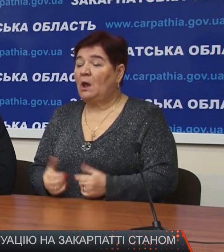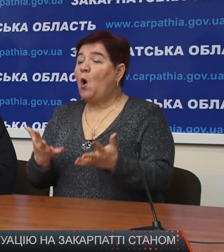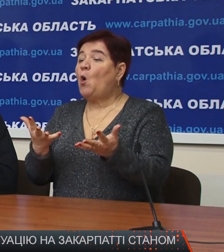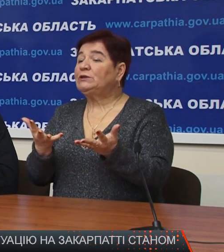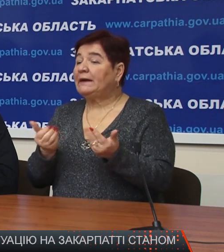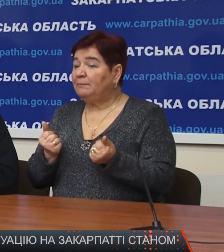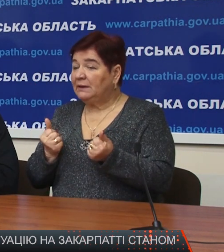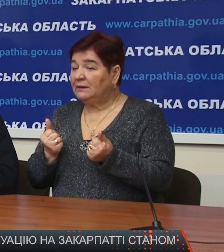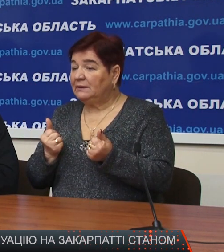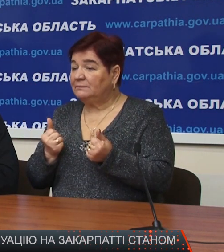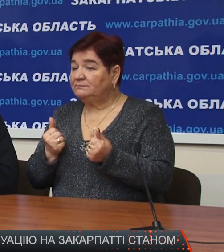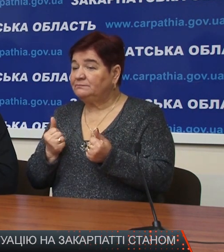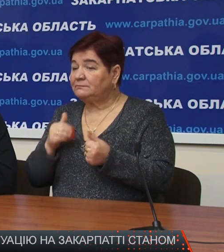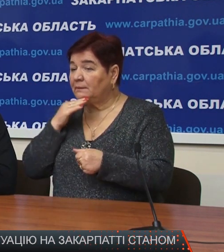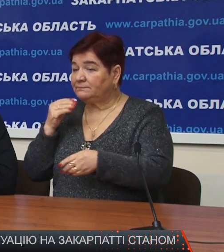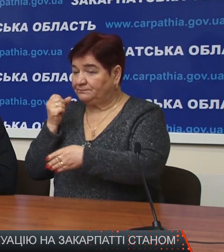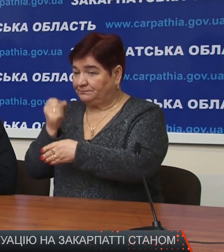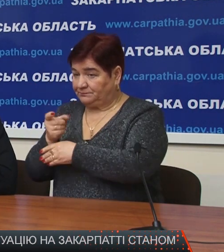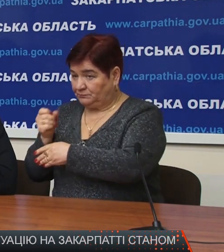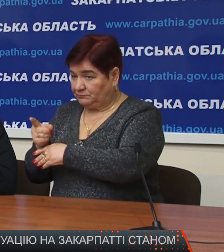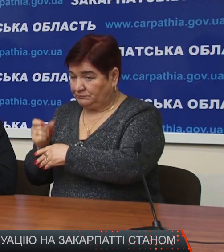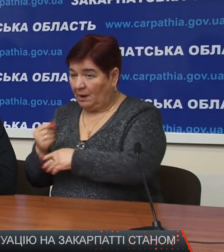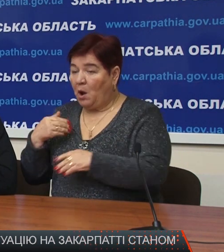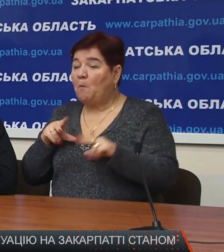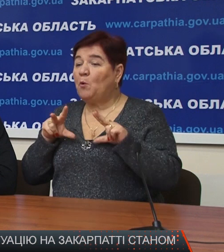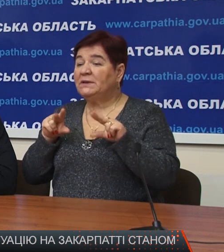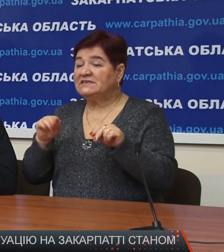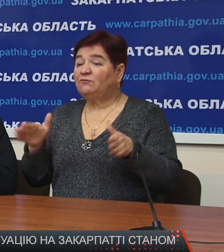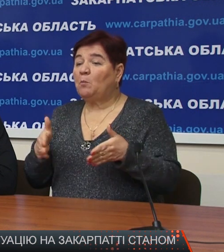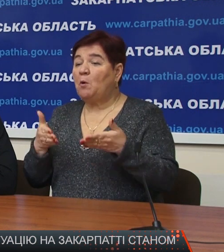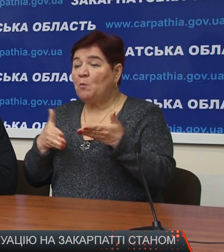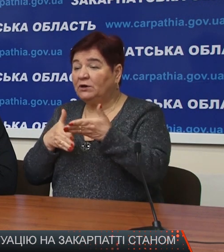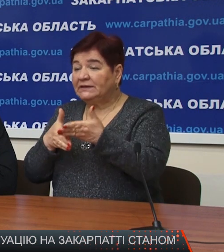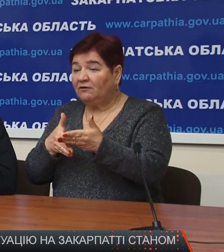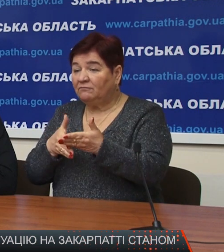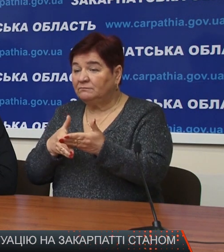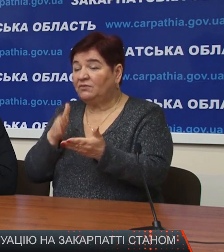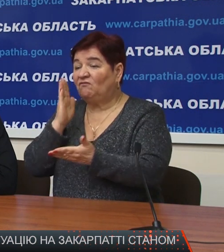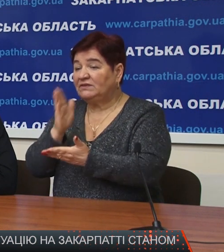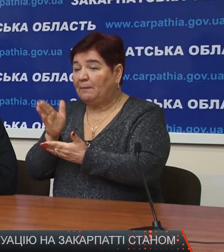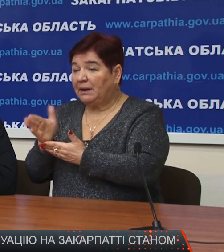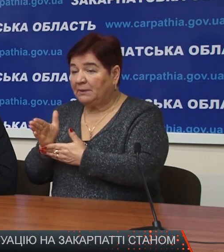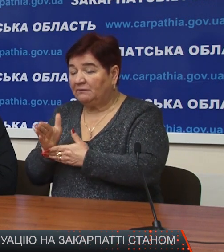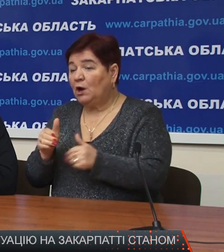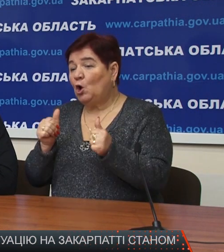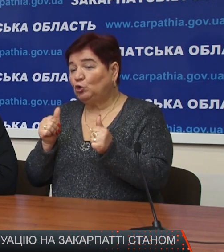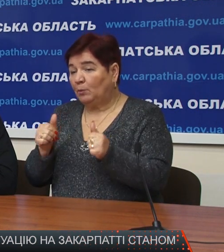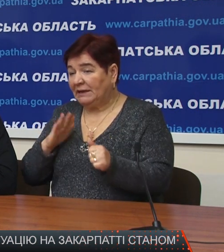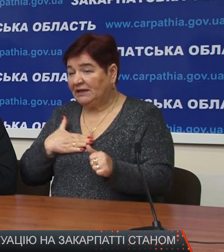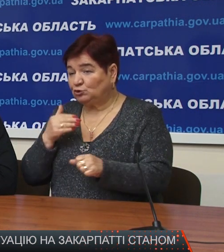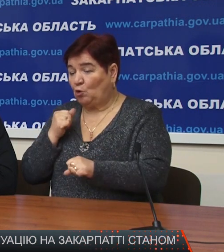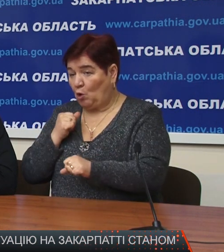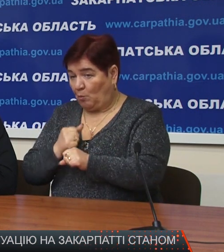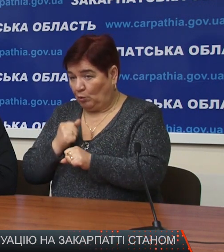Отримали від нього ряд настанов, і він пообіцяв нам допомогти на певних напрямках. Добре оцінив нашу роботу